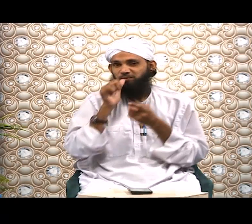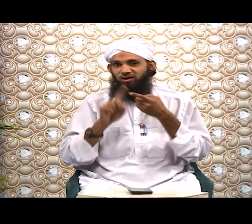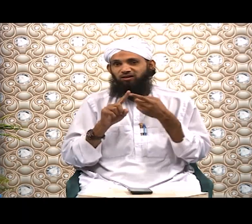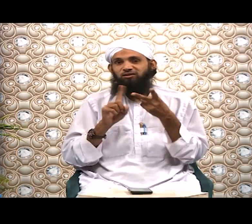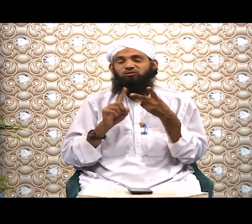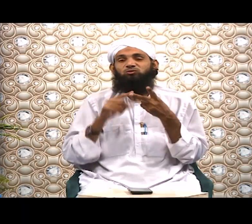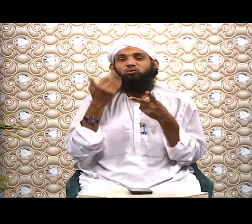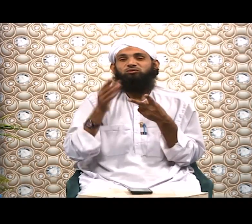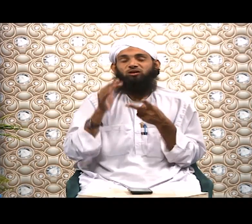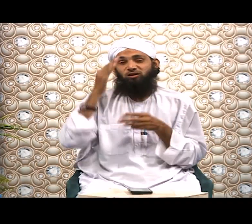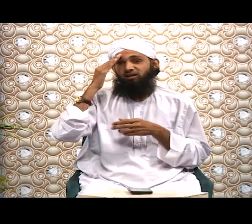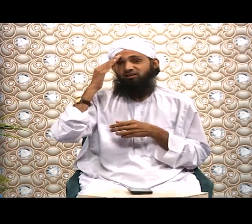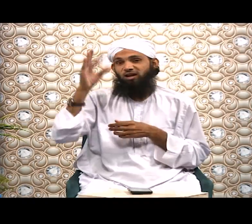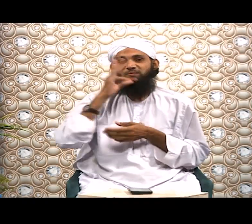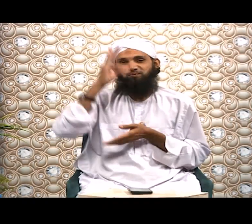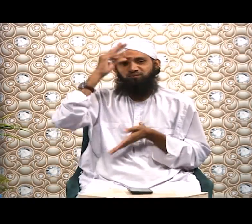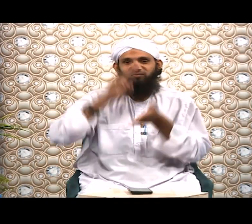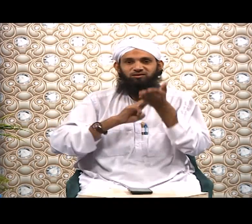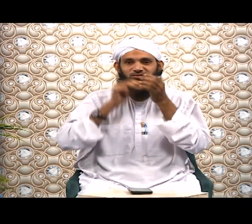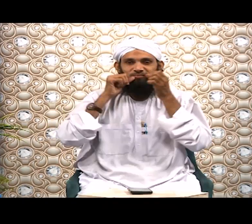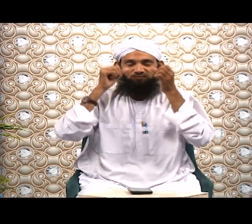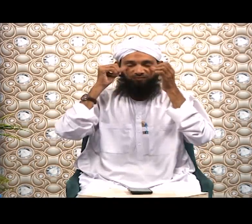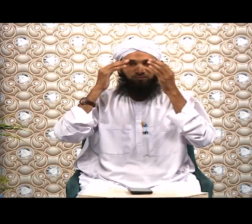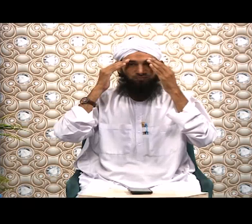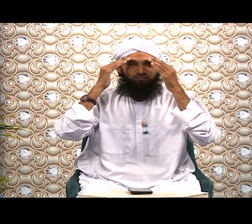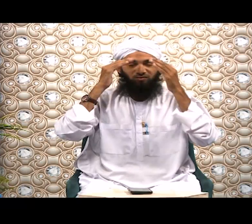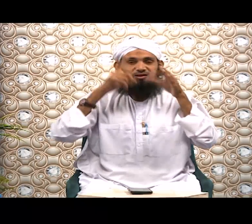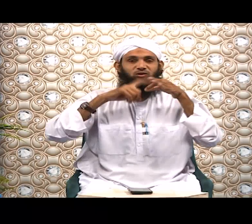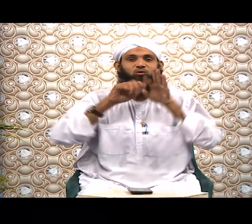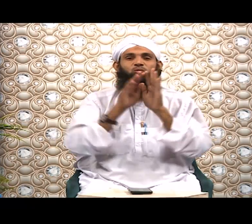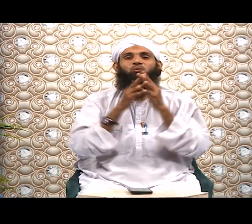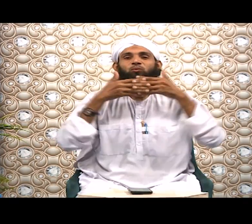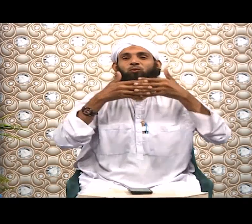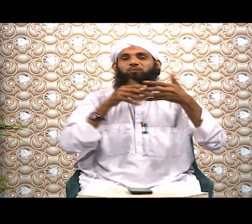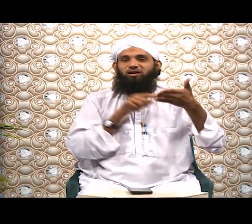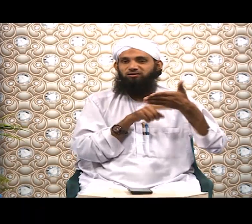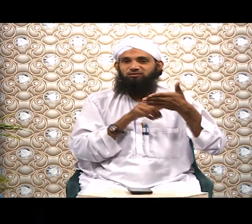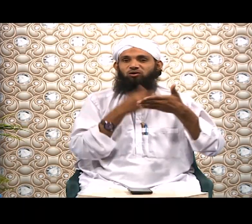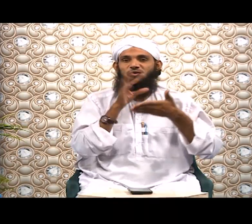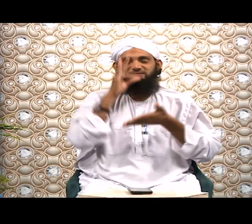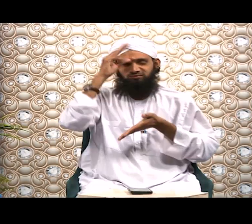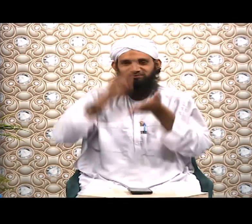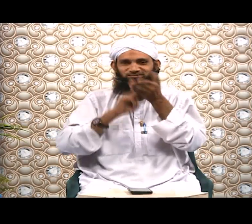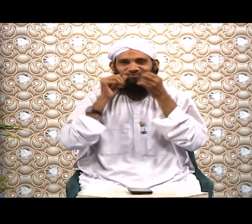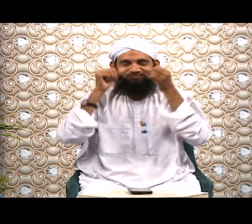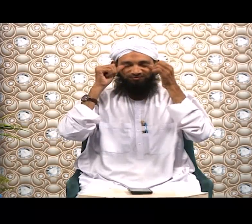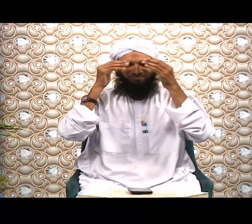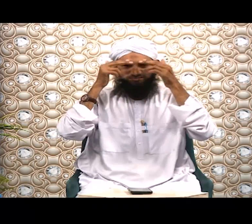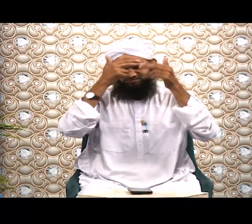دین مصطفیٰ صلی اللہ علیہ وآلہ وصحبہ وسلم یعنی قرآن کریم، حدیث پاک اور ان کے قوانین و عبادات۔